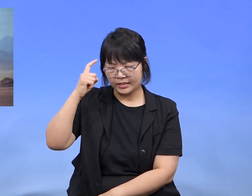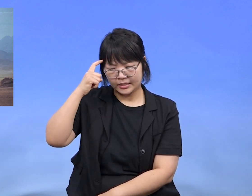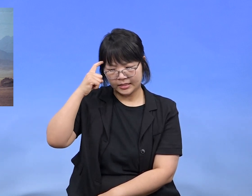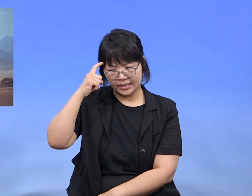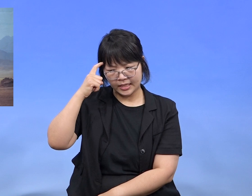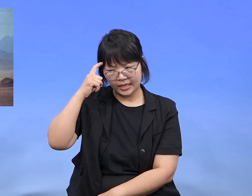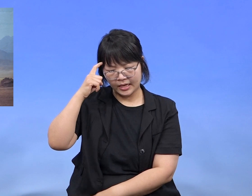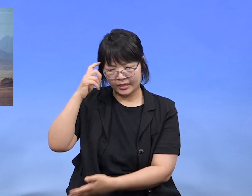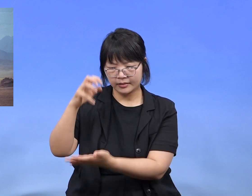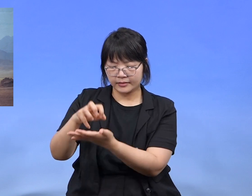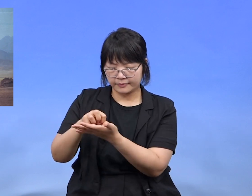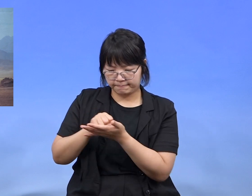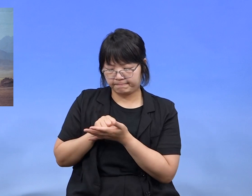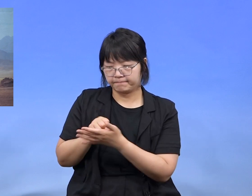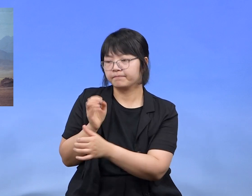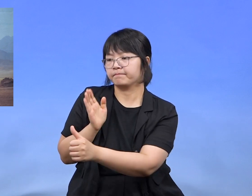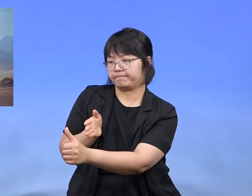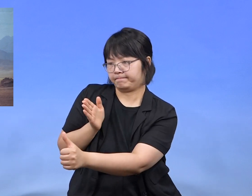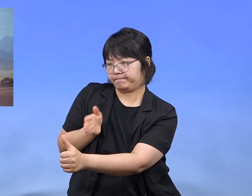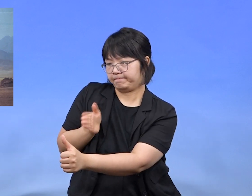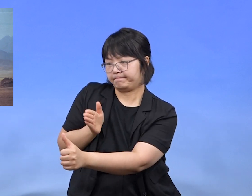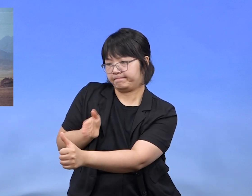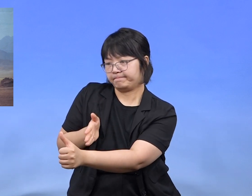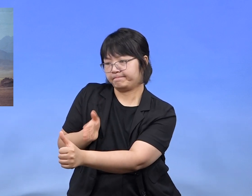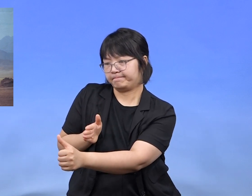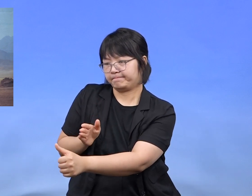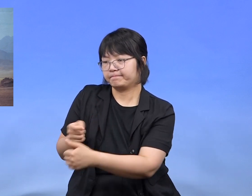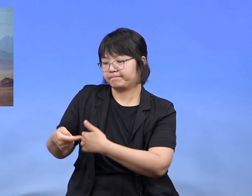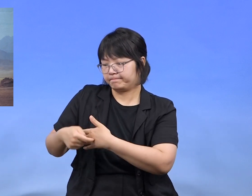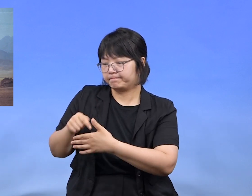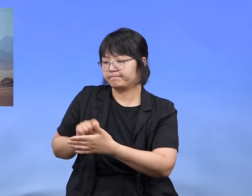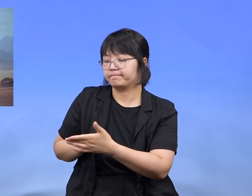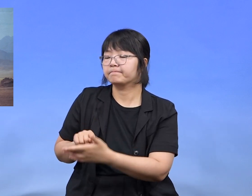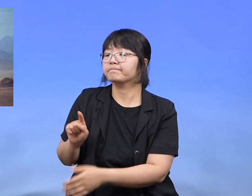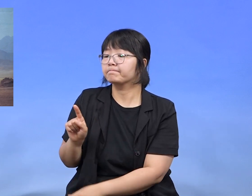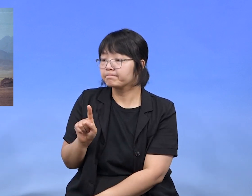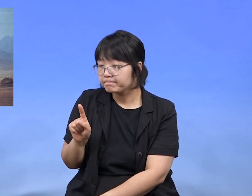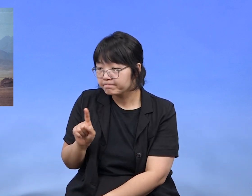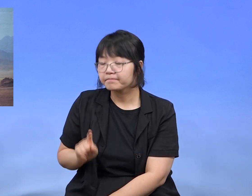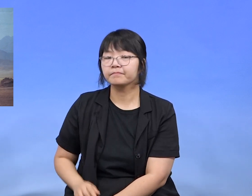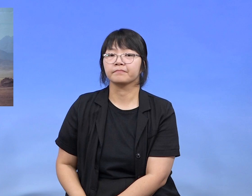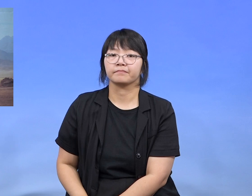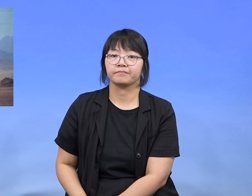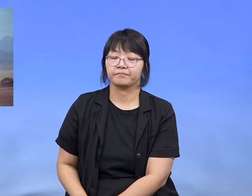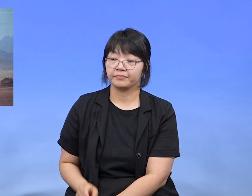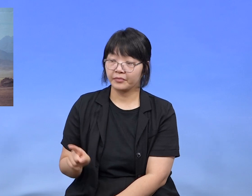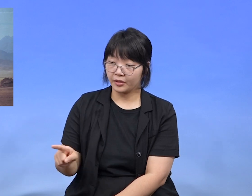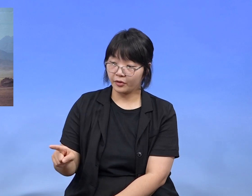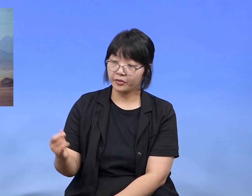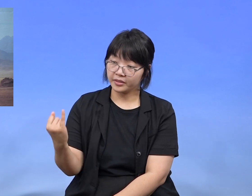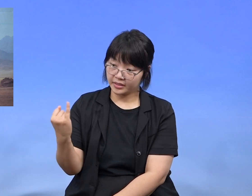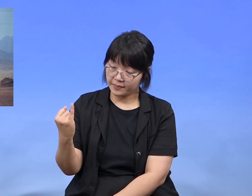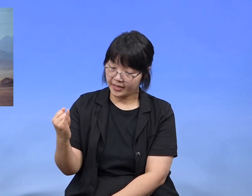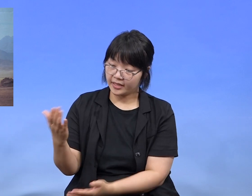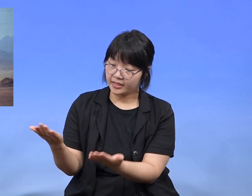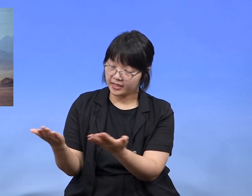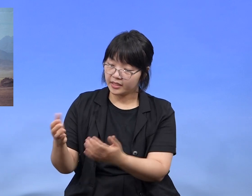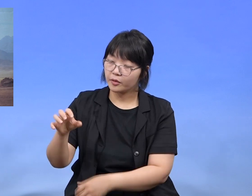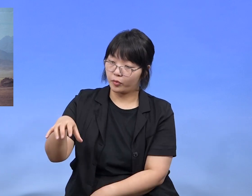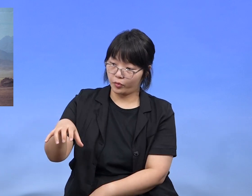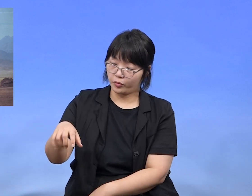마음에 품고 기도하세요. 그건 뭐냐면, 자매가 지금 일하고 있는